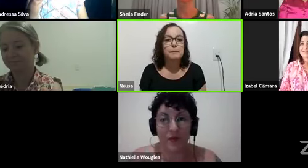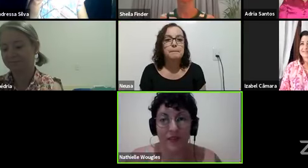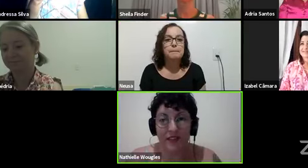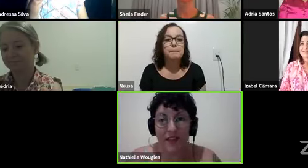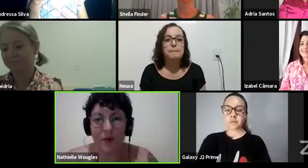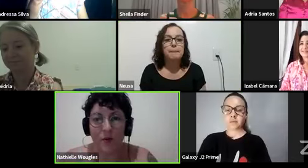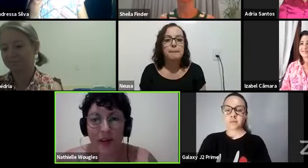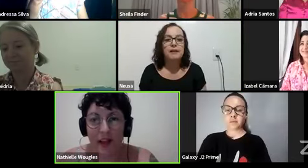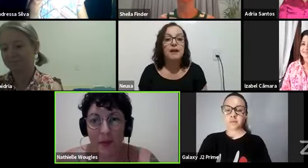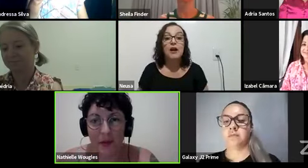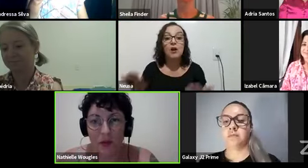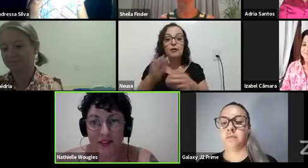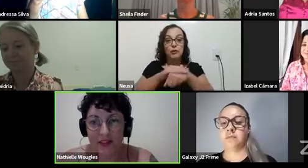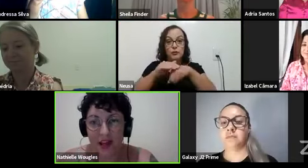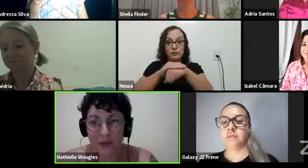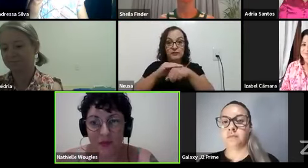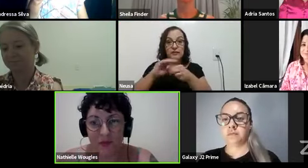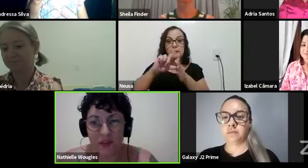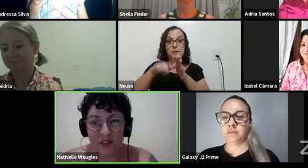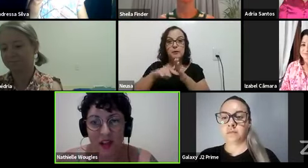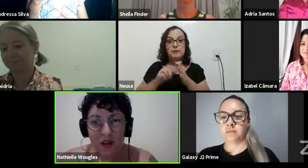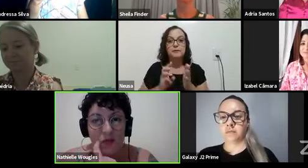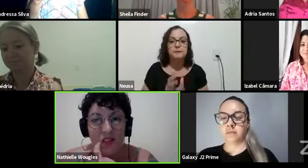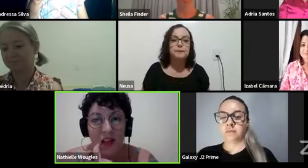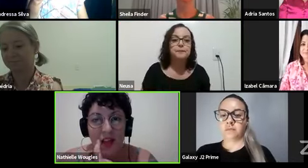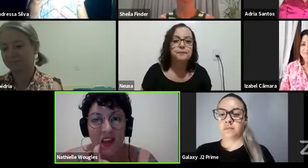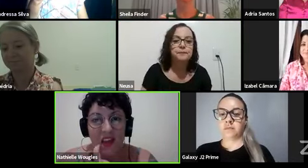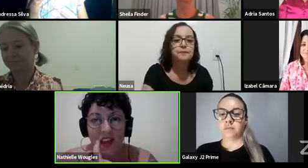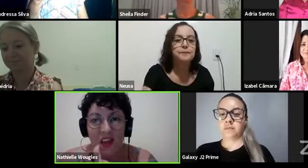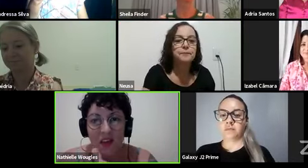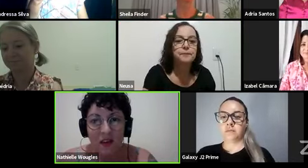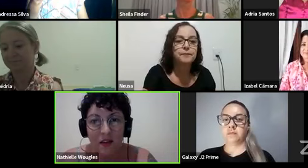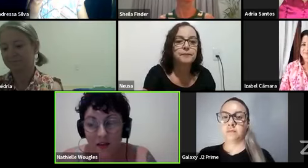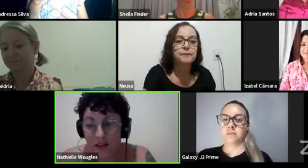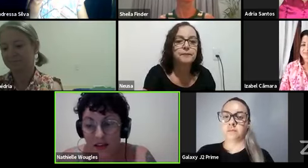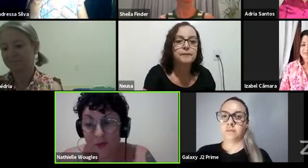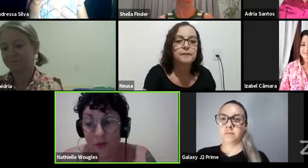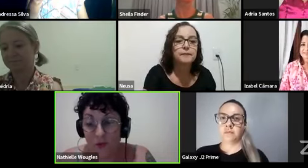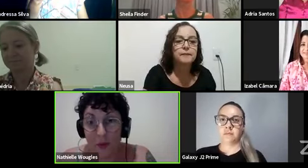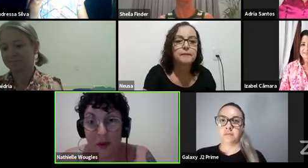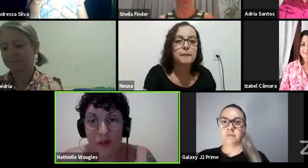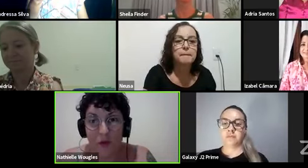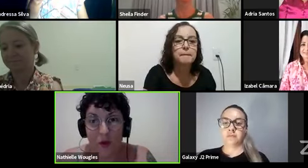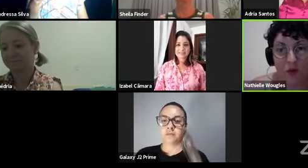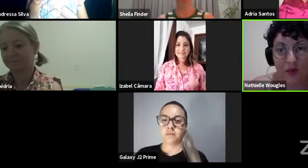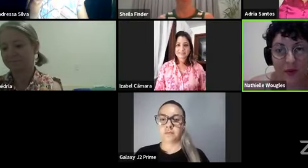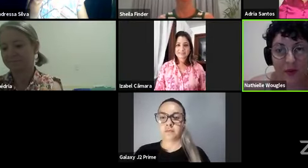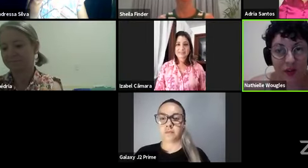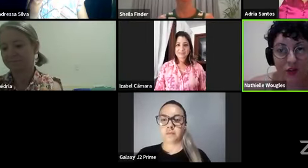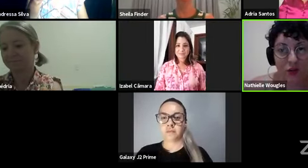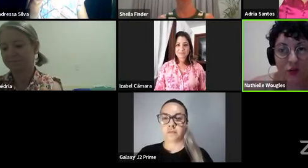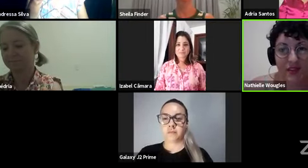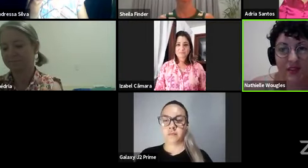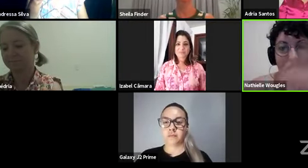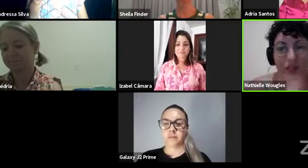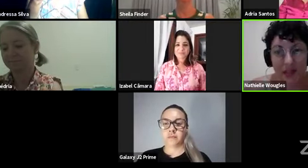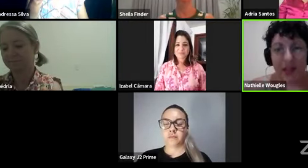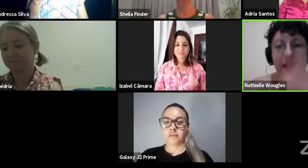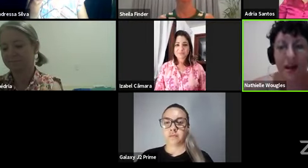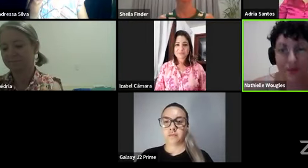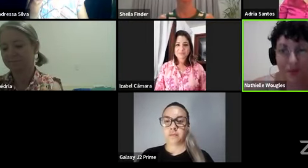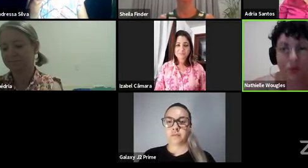Parou. Eu vou conversar com ela lá pelo WhatsApp, vou ver se ela consegue responder mais alguma coisa pra gente, ou às